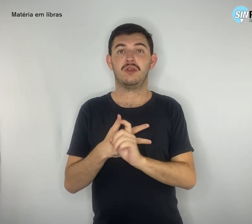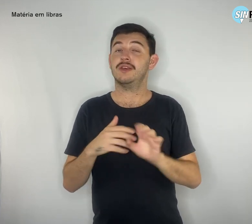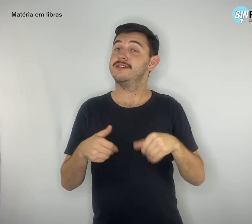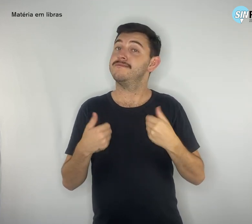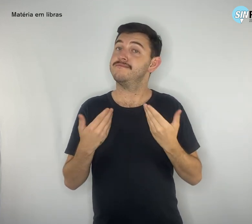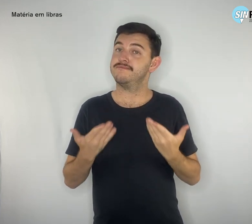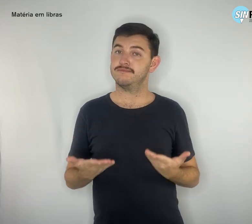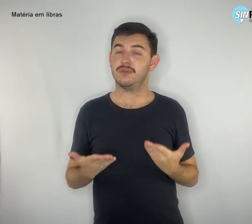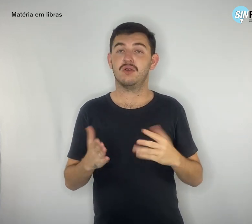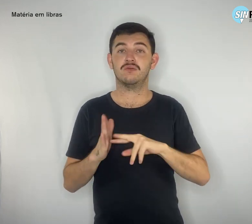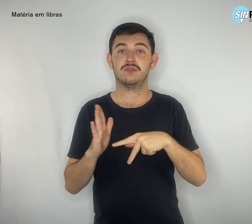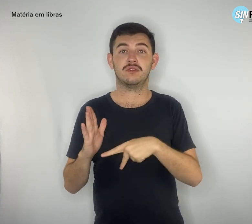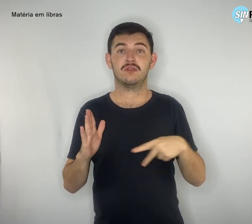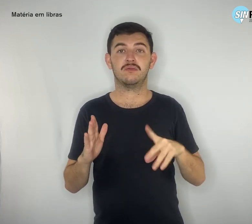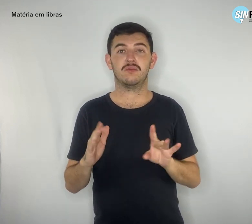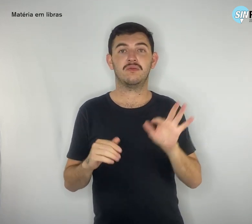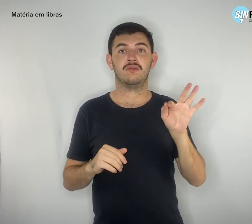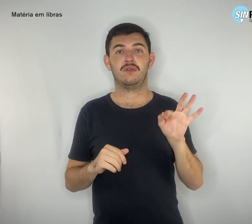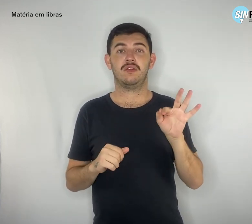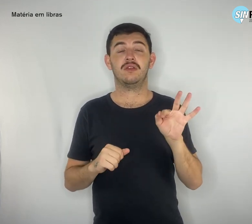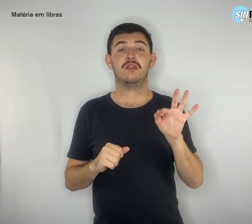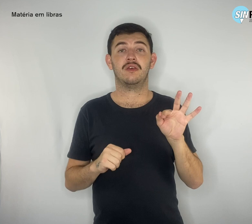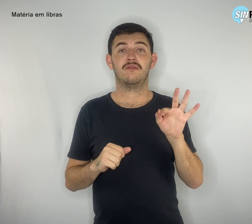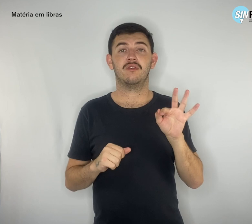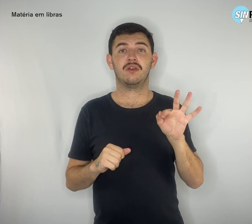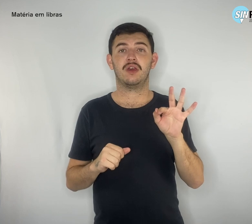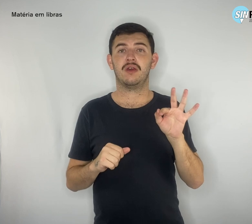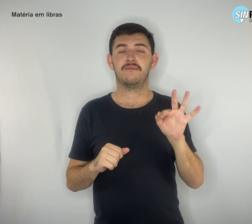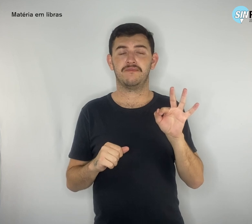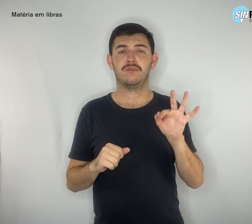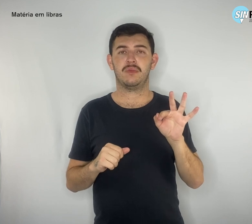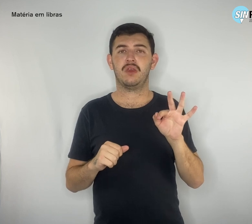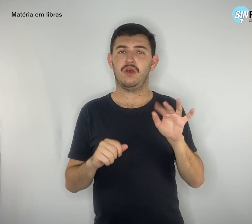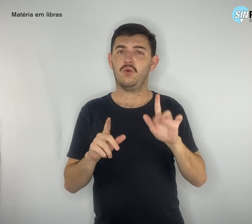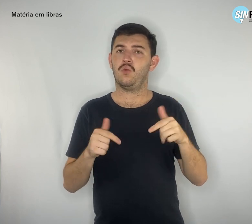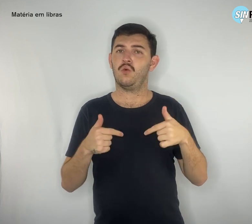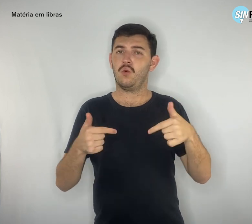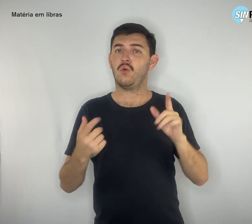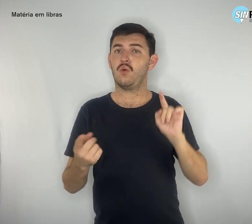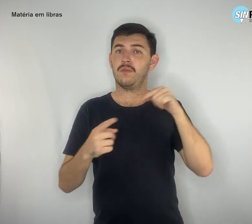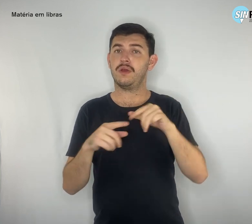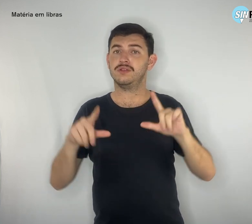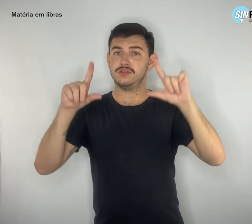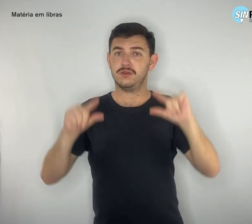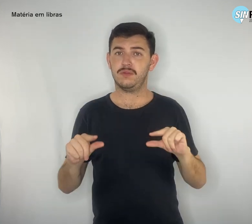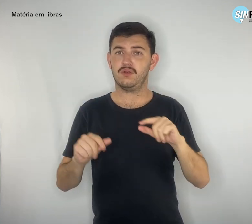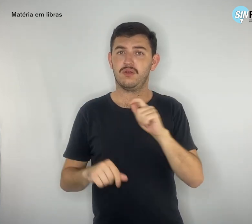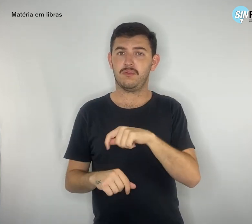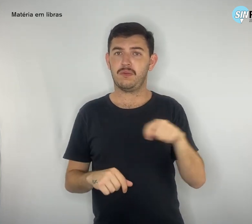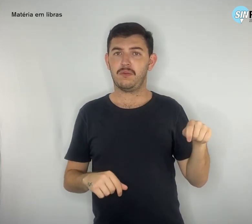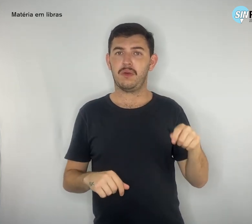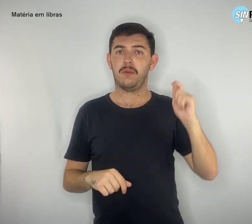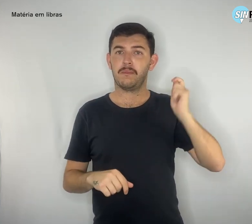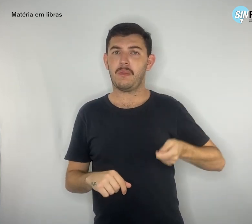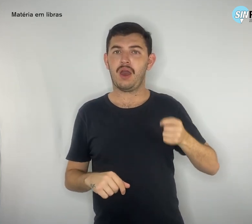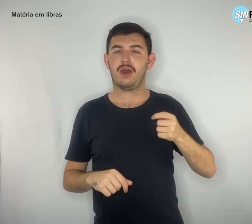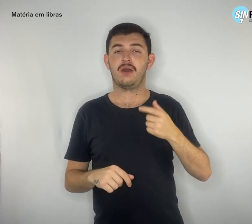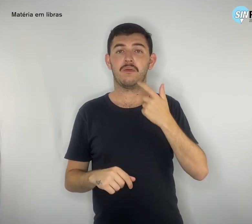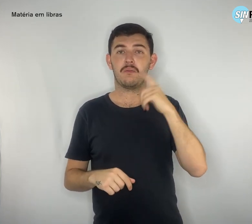o simpro derrubou o aumento nas mensalidades do plano de saúde para costurar